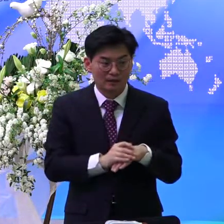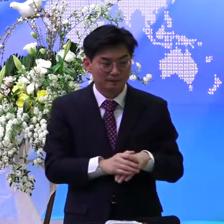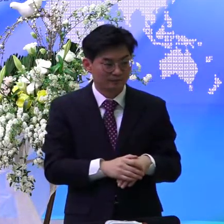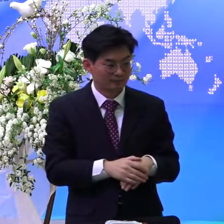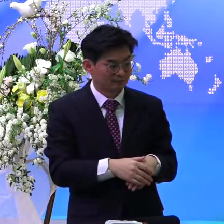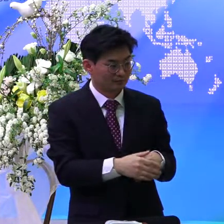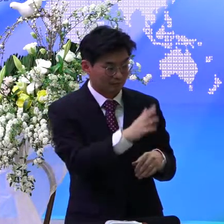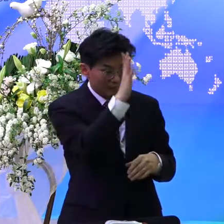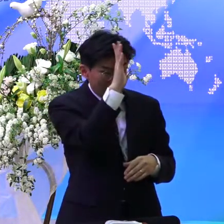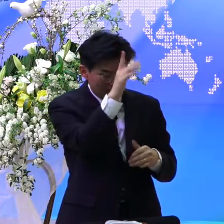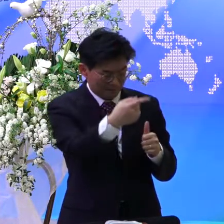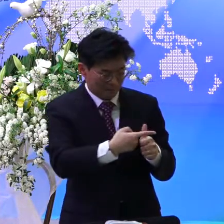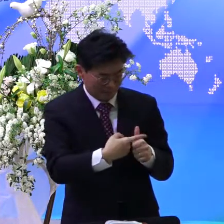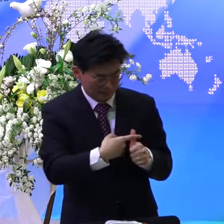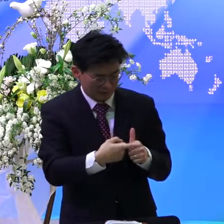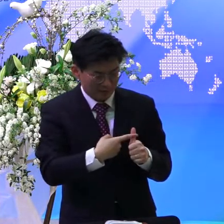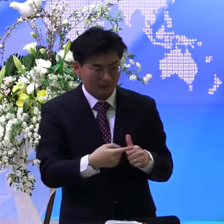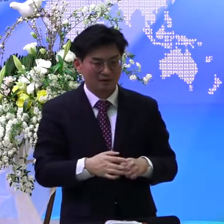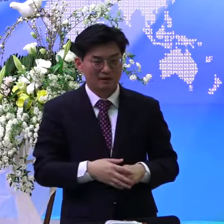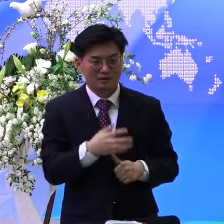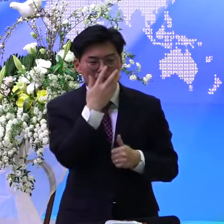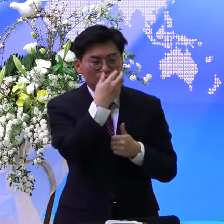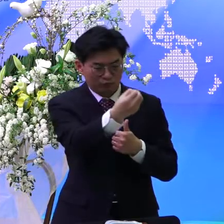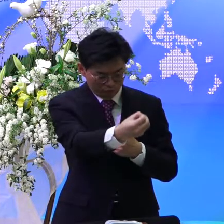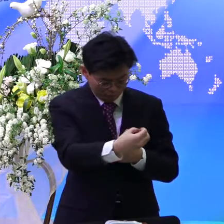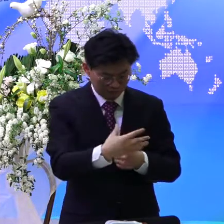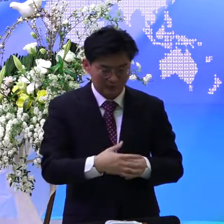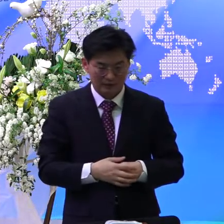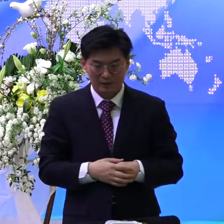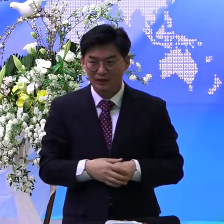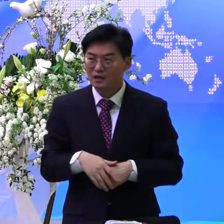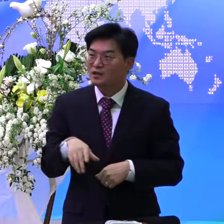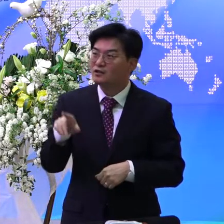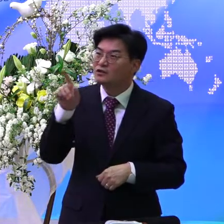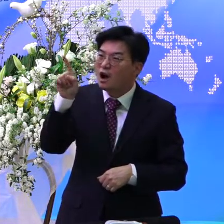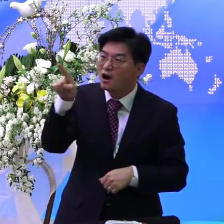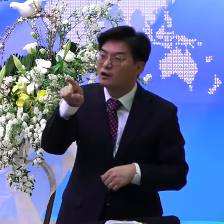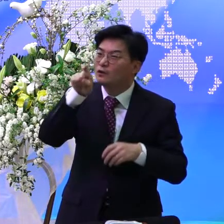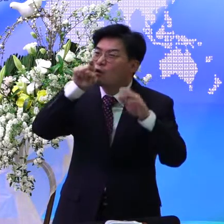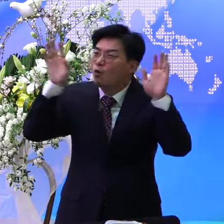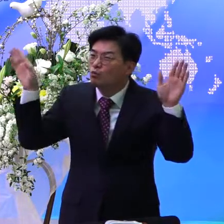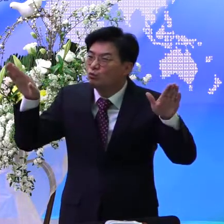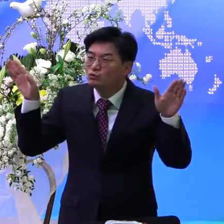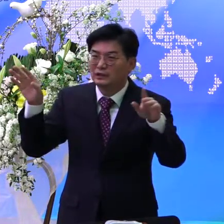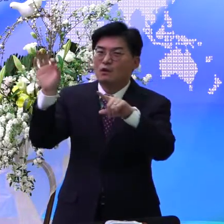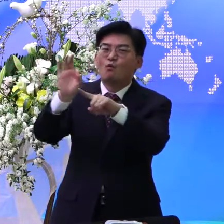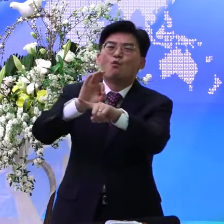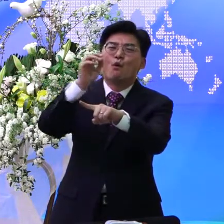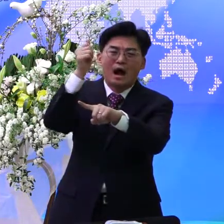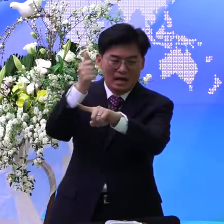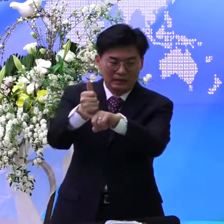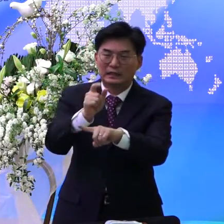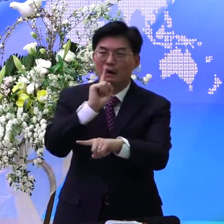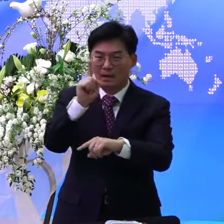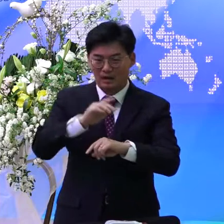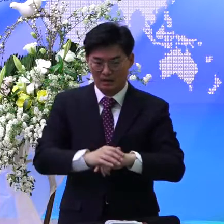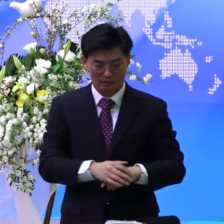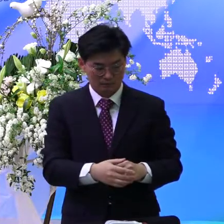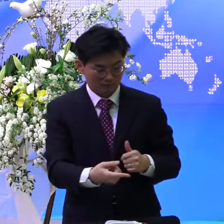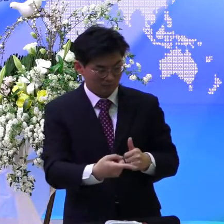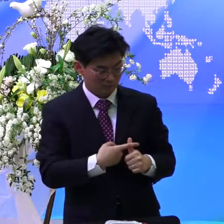야 임마, 꿈도 꾸지 마. 저건 독수리하는 새인데 새들의 왕이야. 그 말을